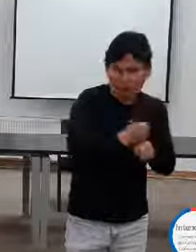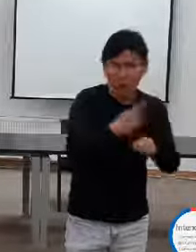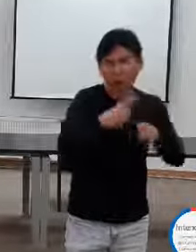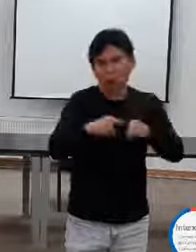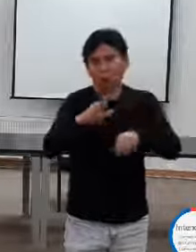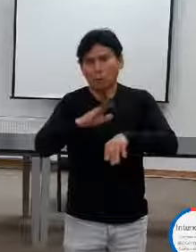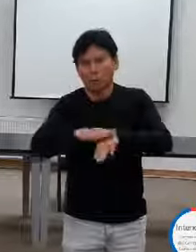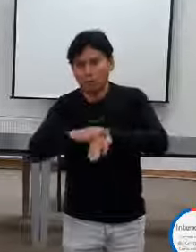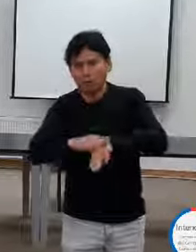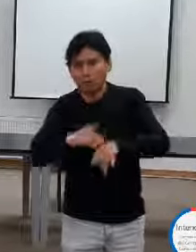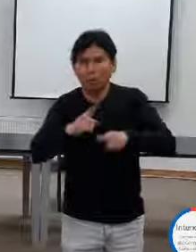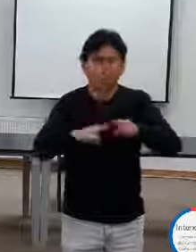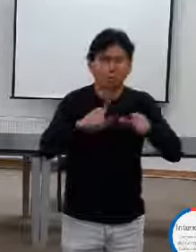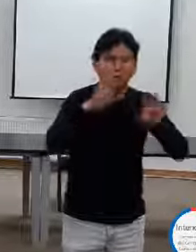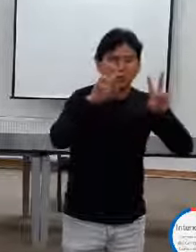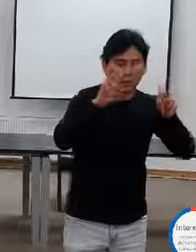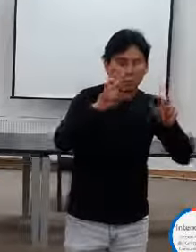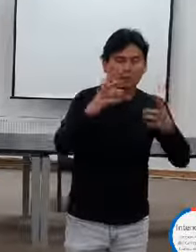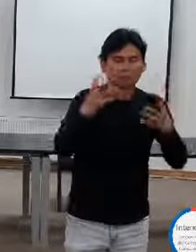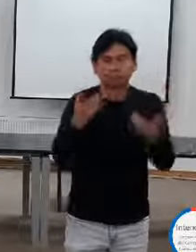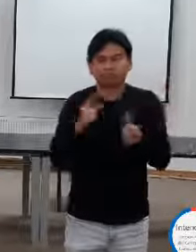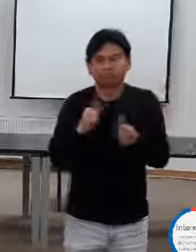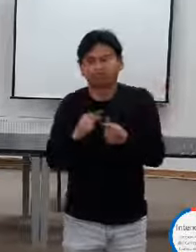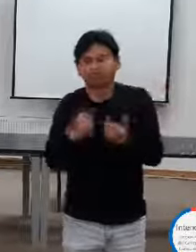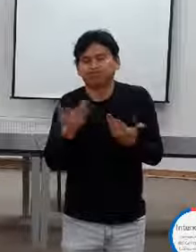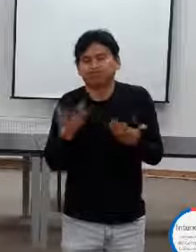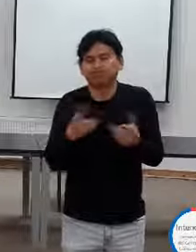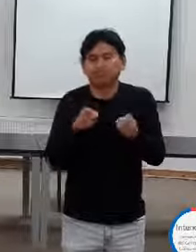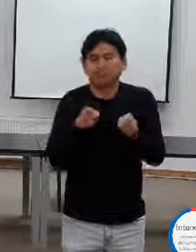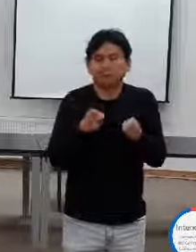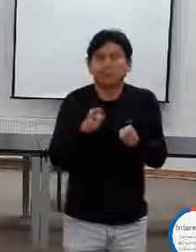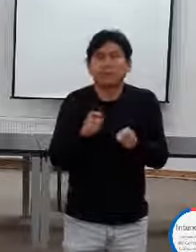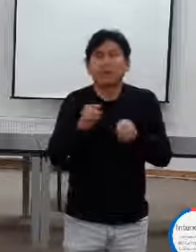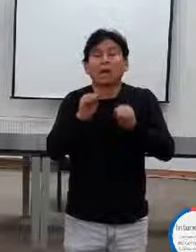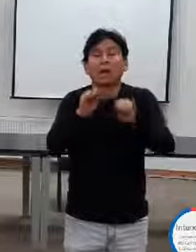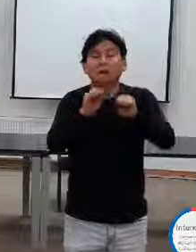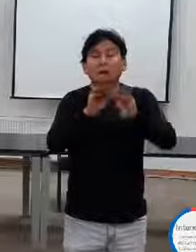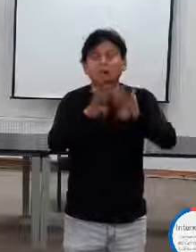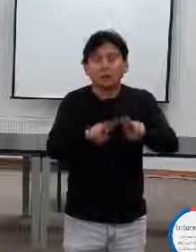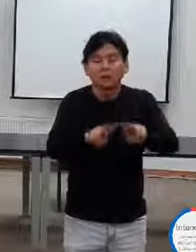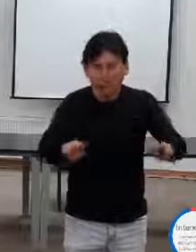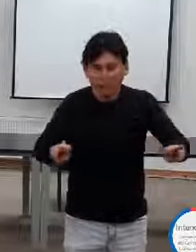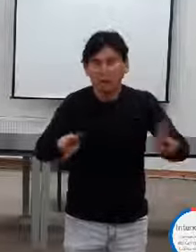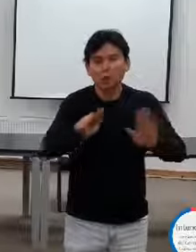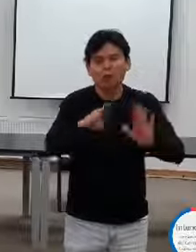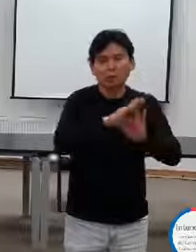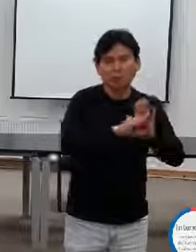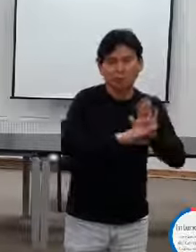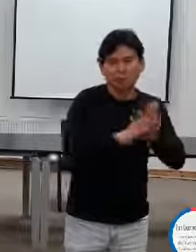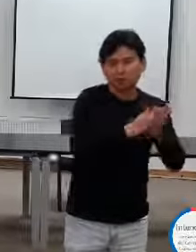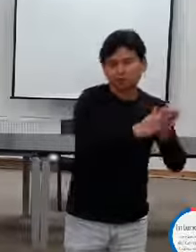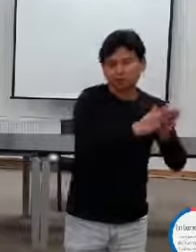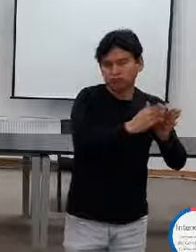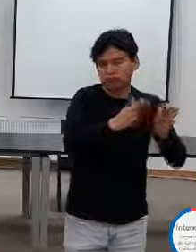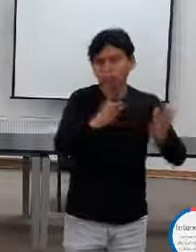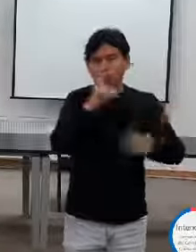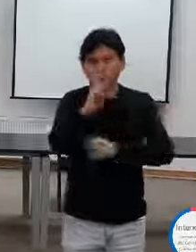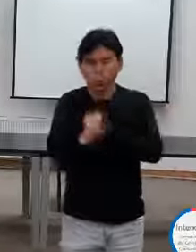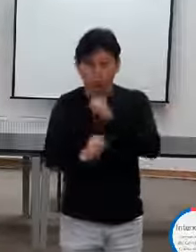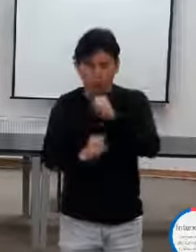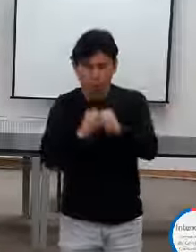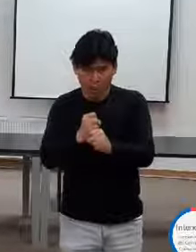otros desafíos logísticos entonces en ese sentido llamar a la tranquilidad porque este es un programa que dura aproximadamente un